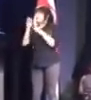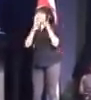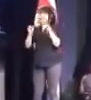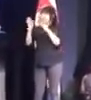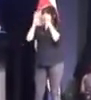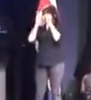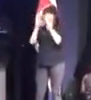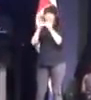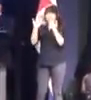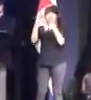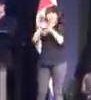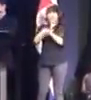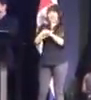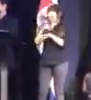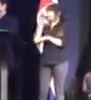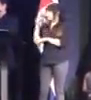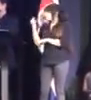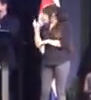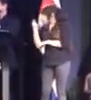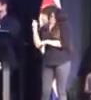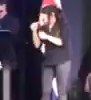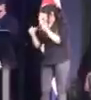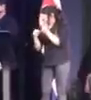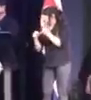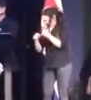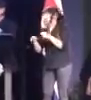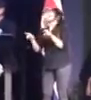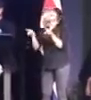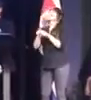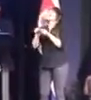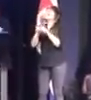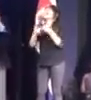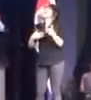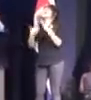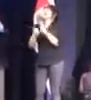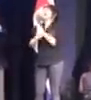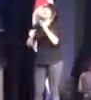de atención integral, no solo de asistencia, sino de generación de capacidades.